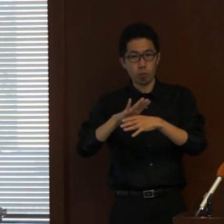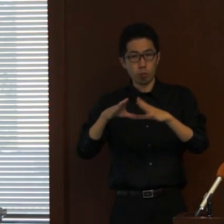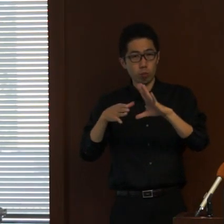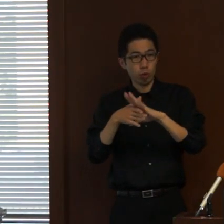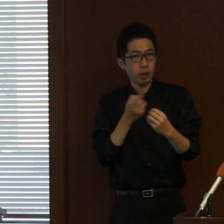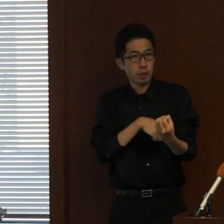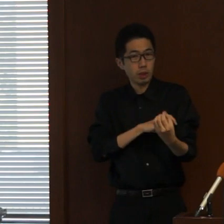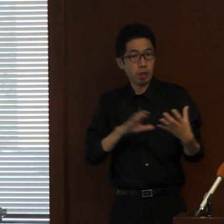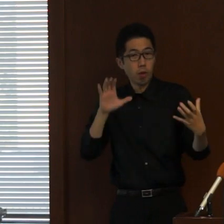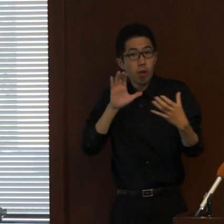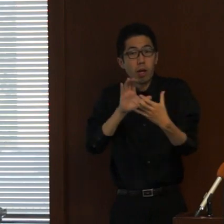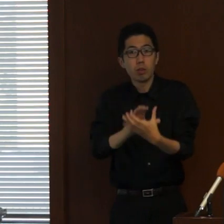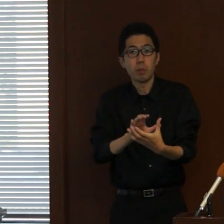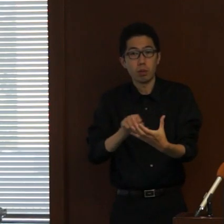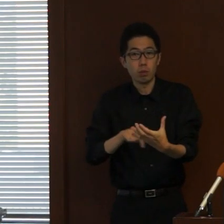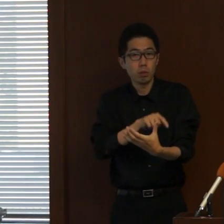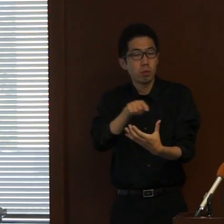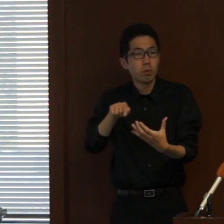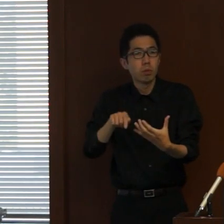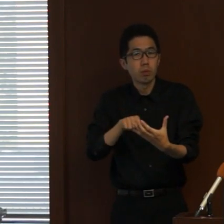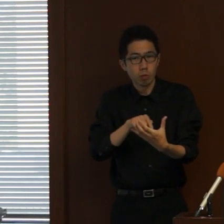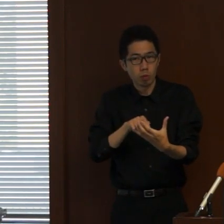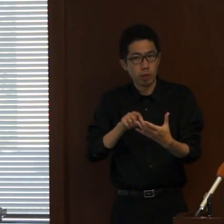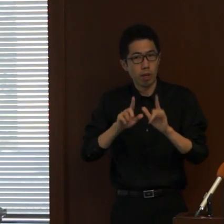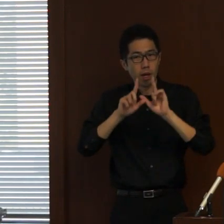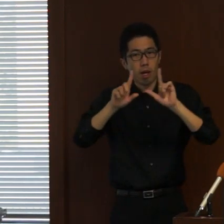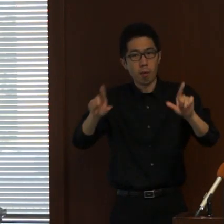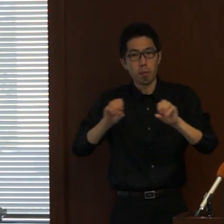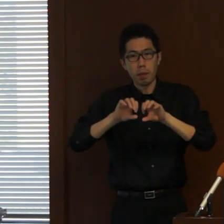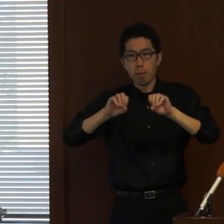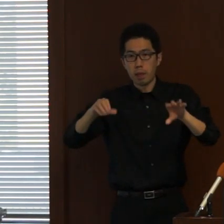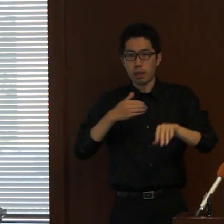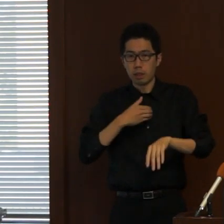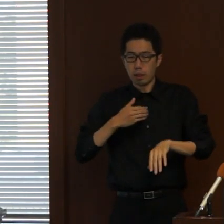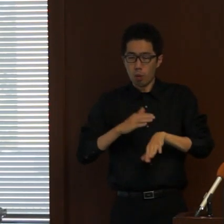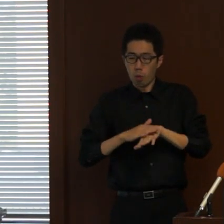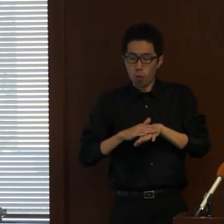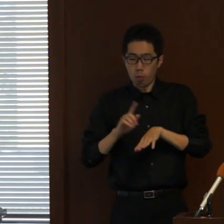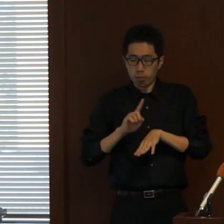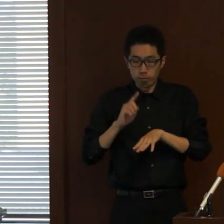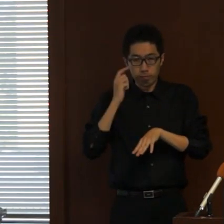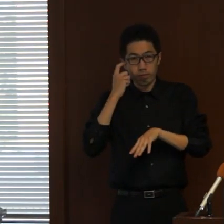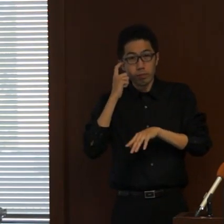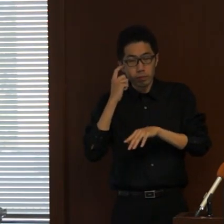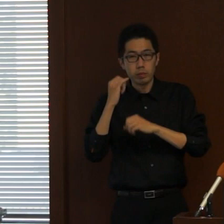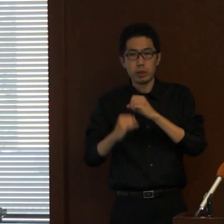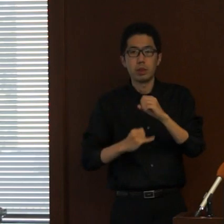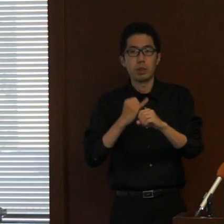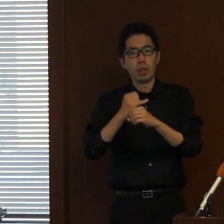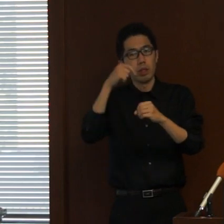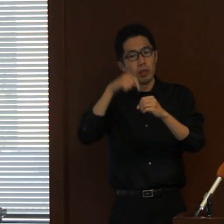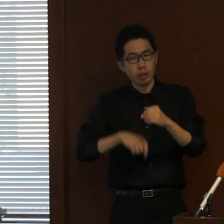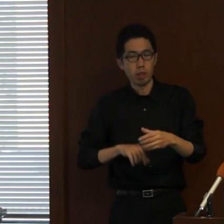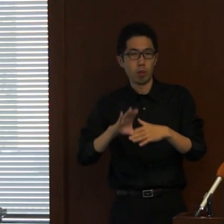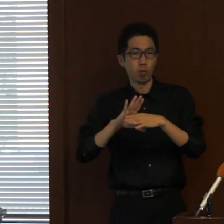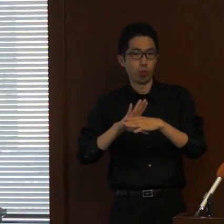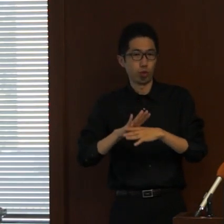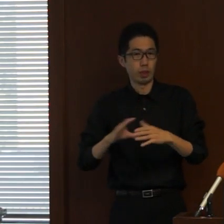み見ることができないかということで、この形にウェブ上の文化祭ということにさせていただき